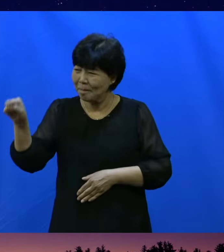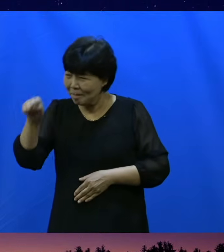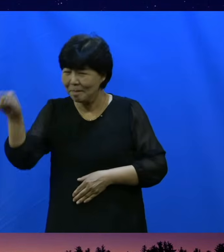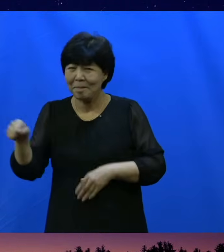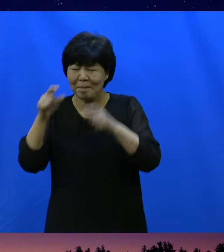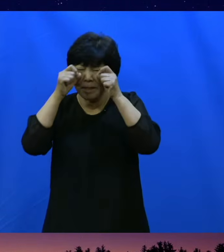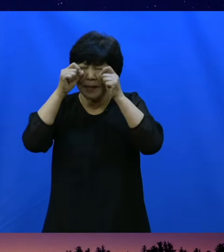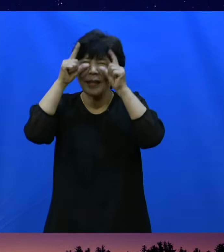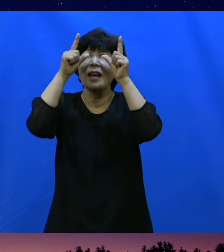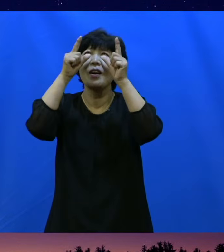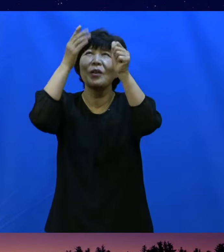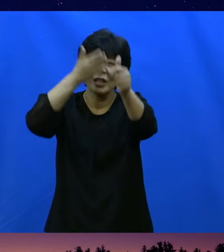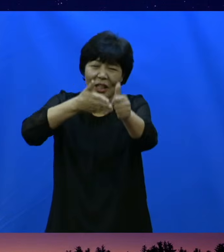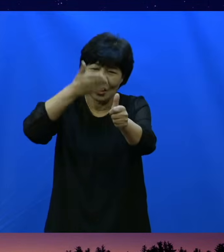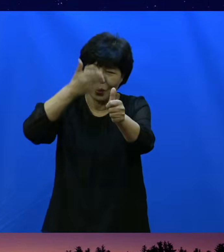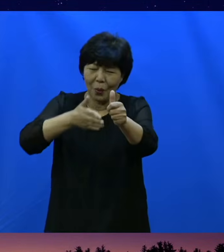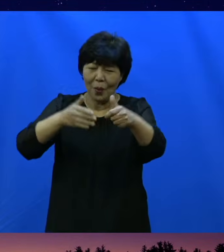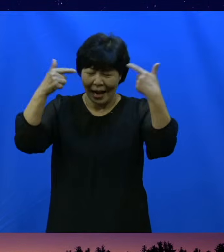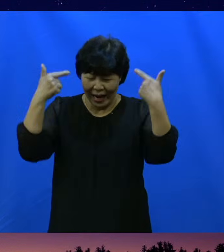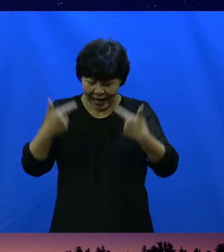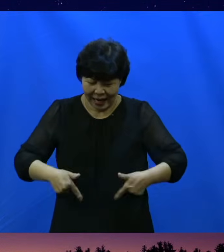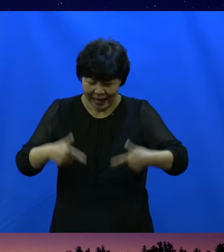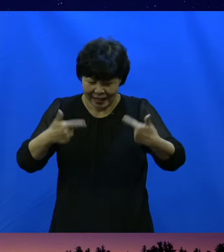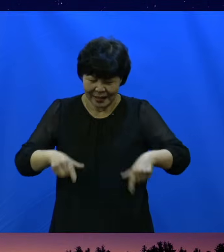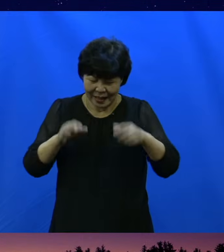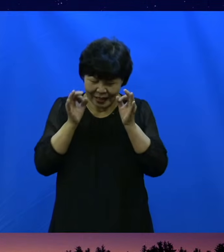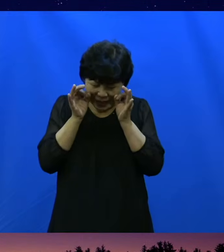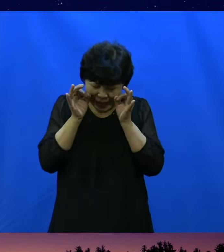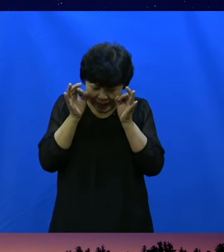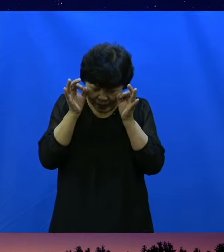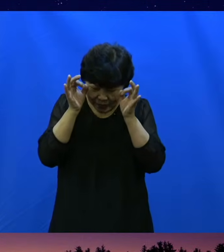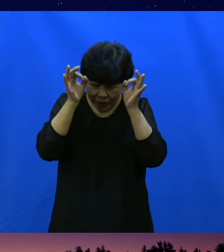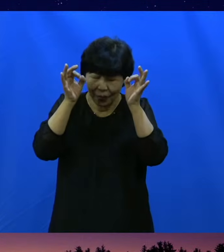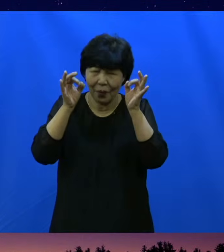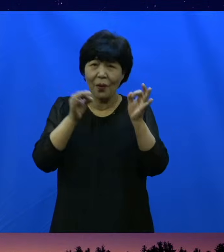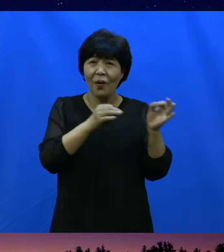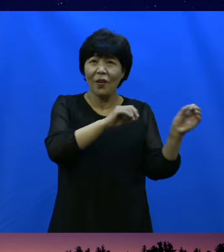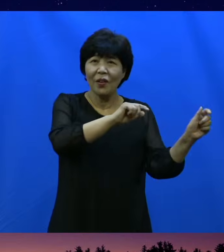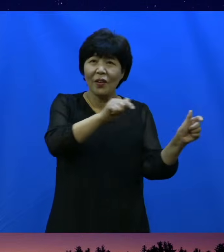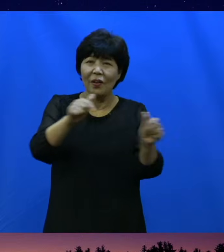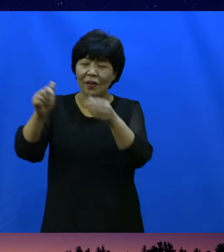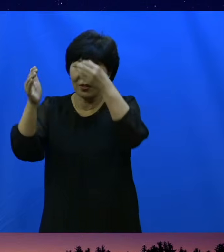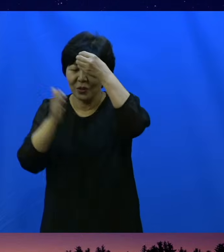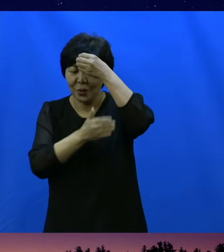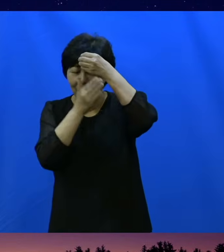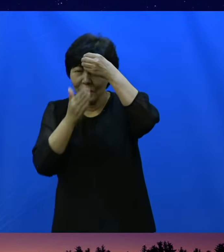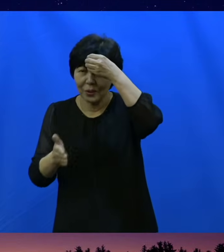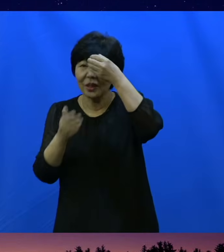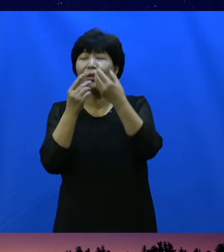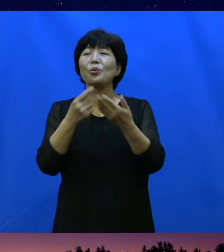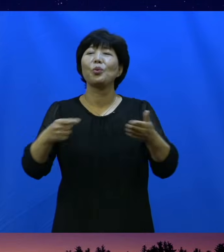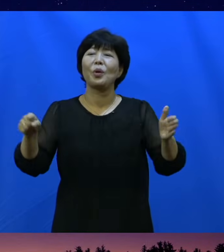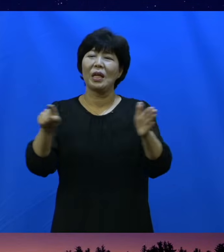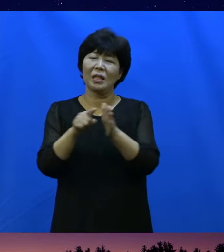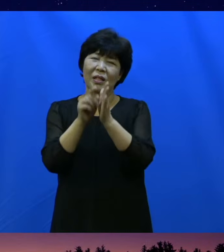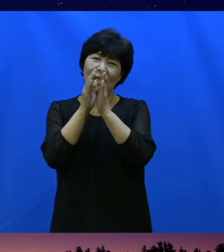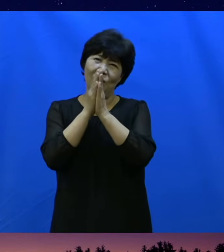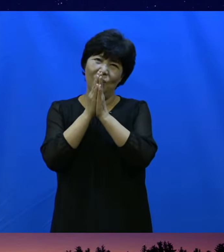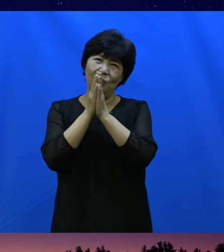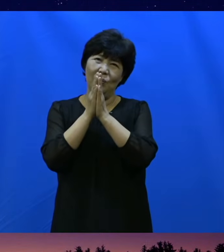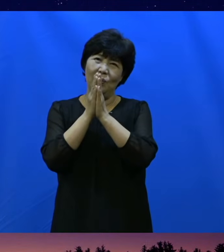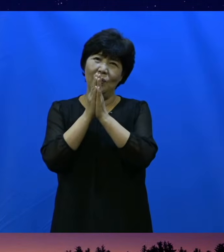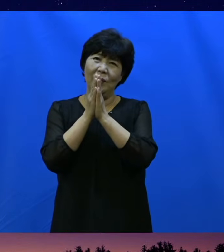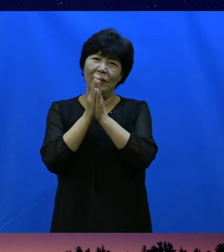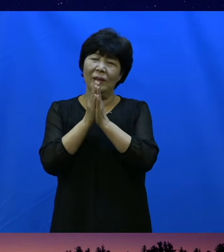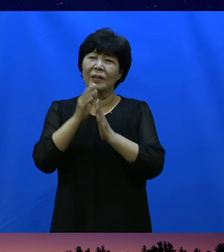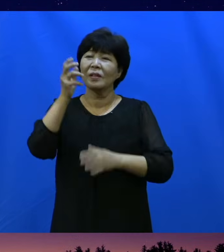구하기를 항상 힘쓰며 여러 성도를 위하여 기도하라. 이 영적 전쟁에서 중요한 것들이에요. 여러분,